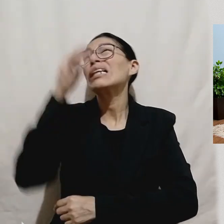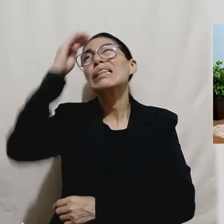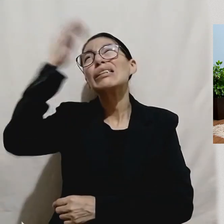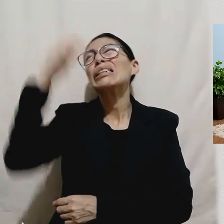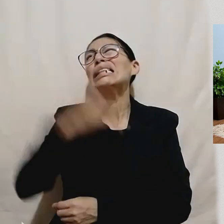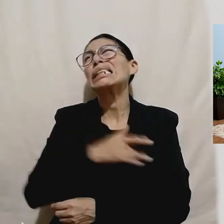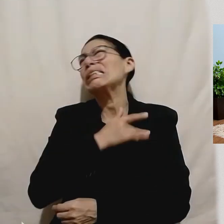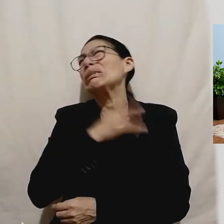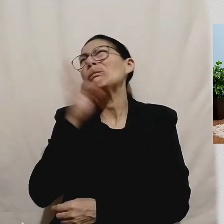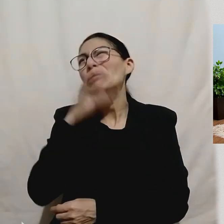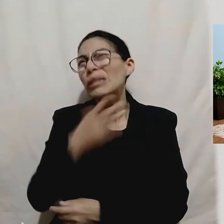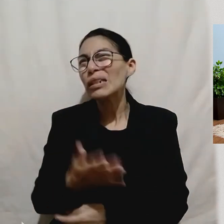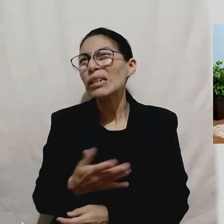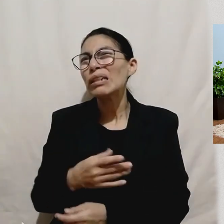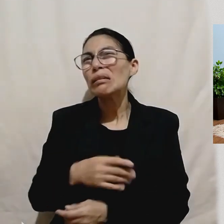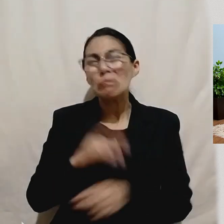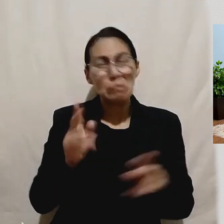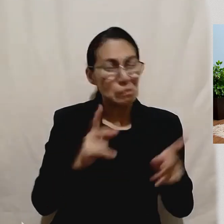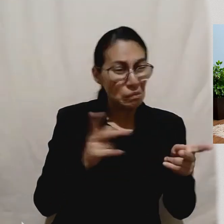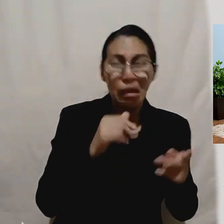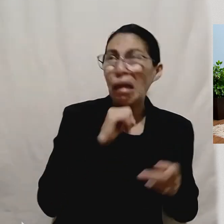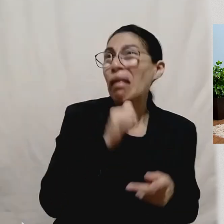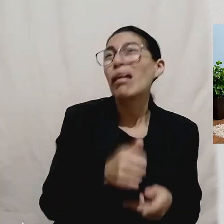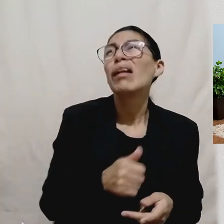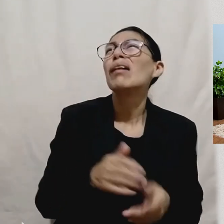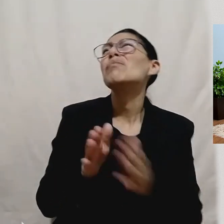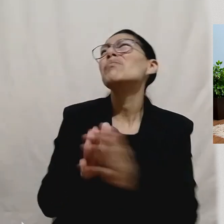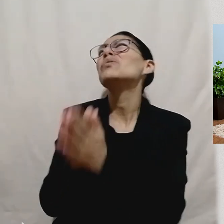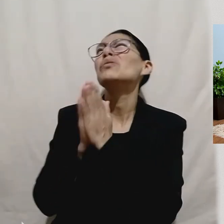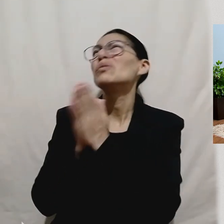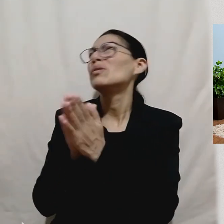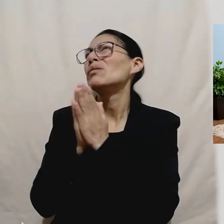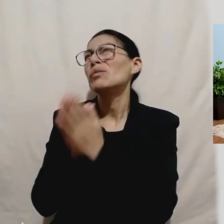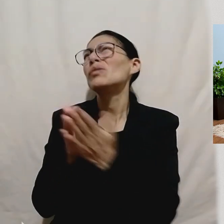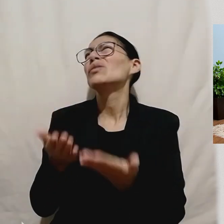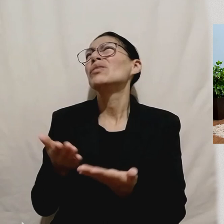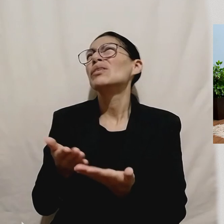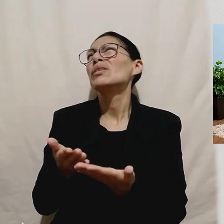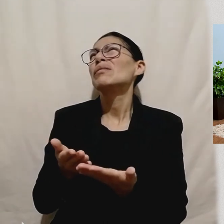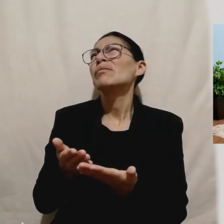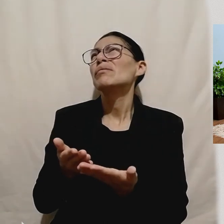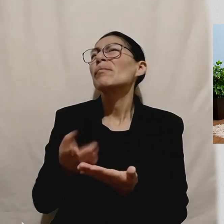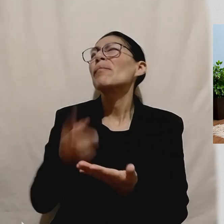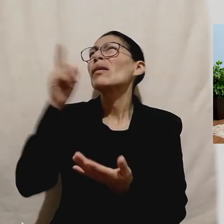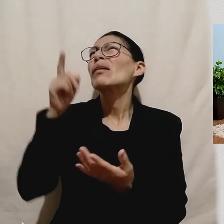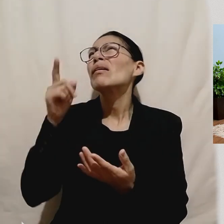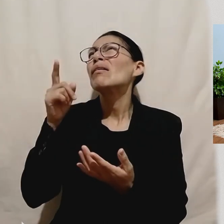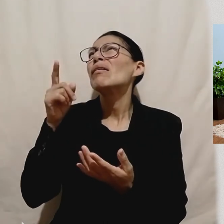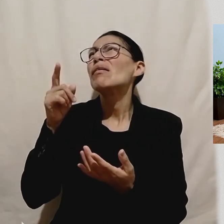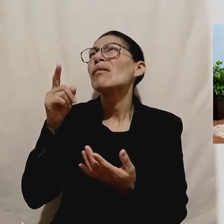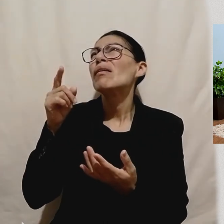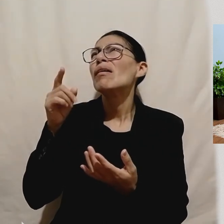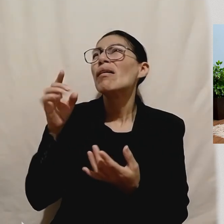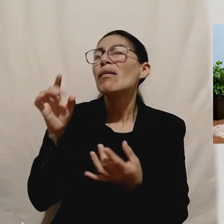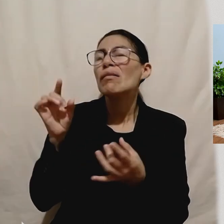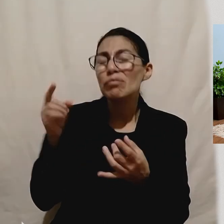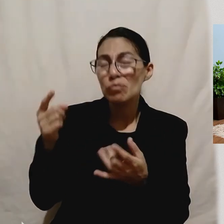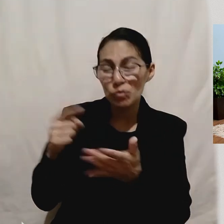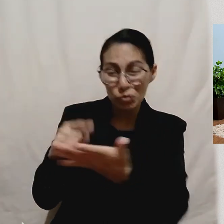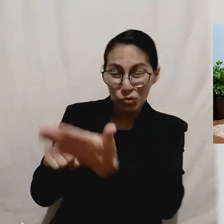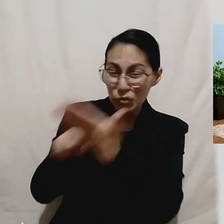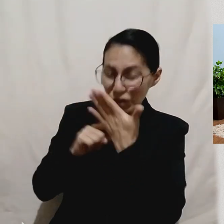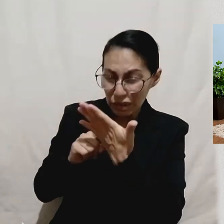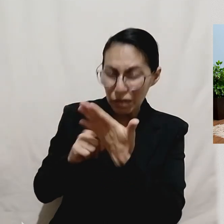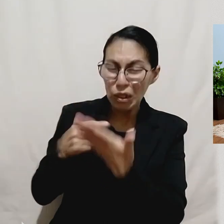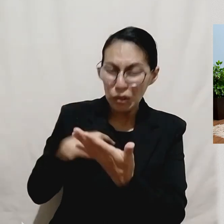mal este no me está yendo bien te voy a pedir por favor que de alguna manera me mandes una señal que me recuerde